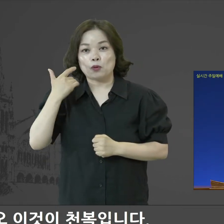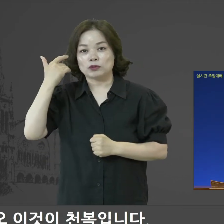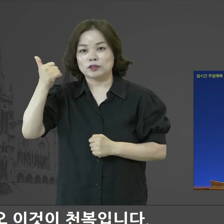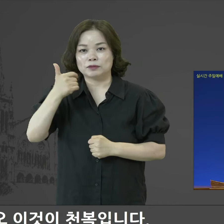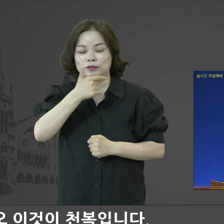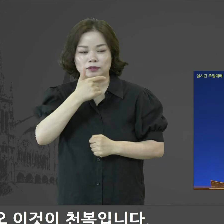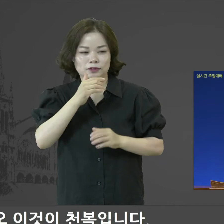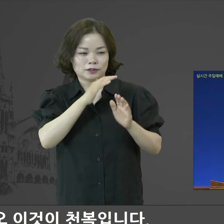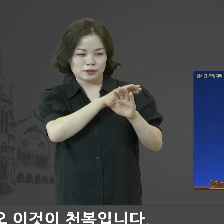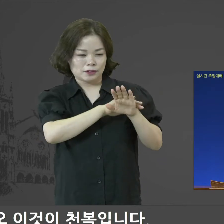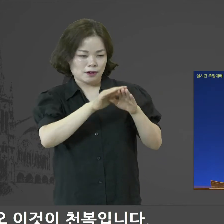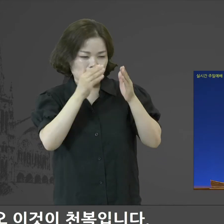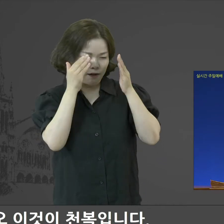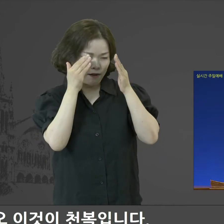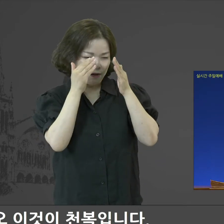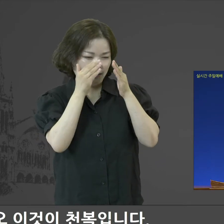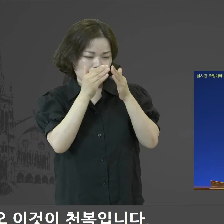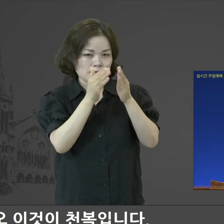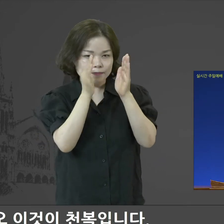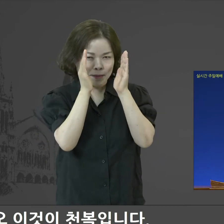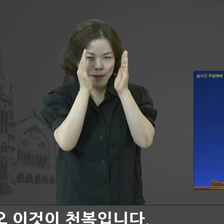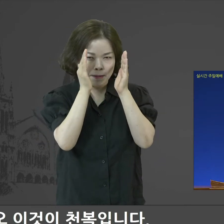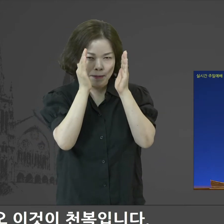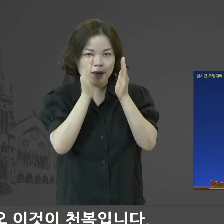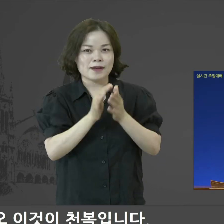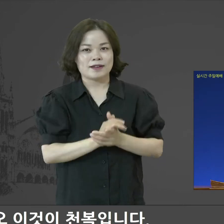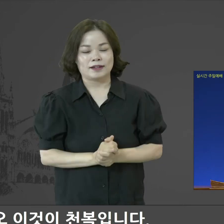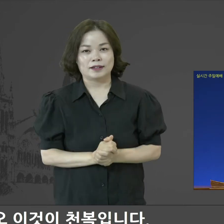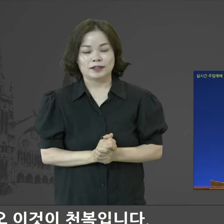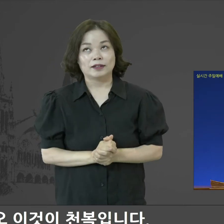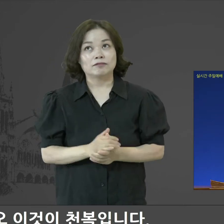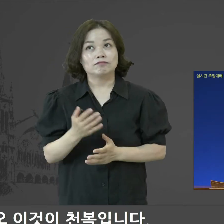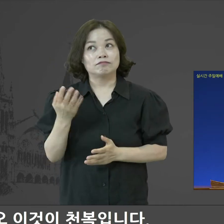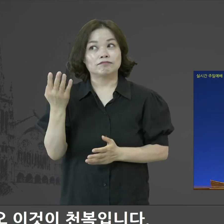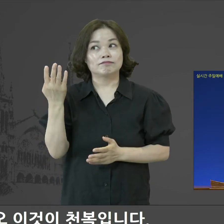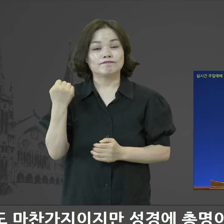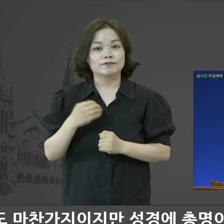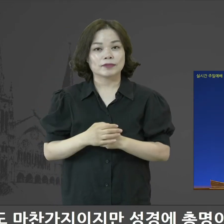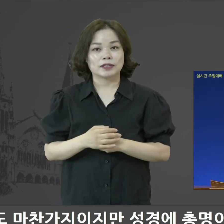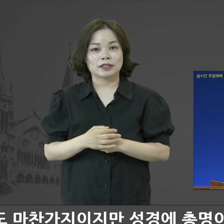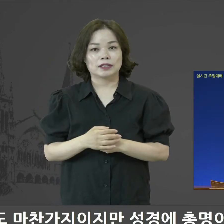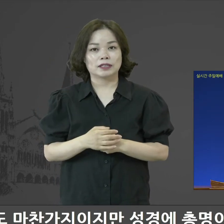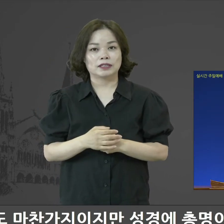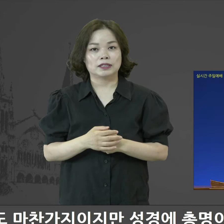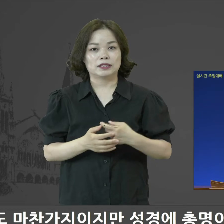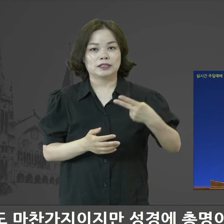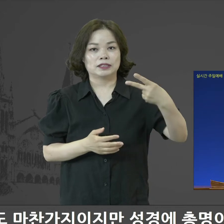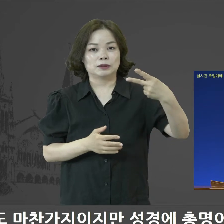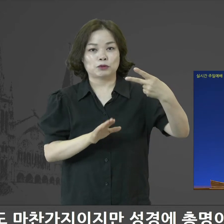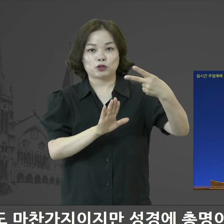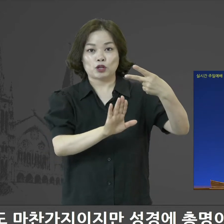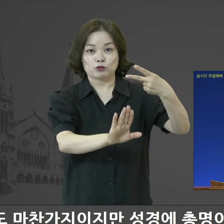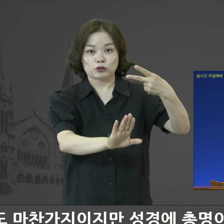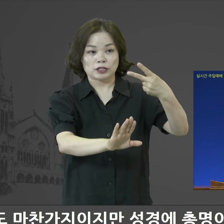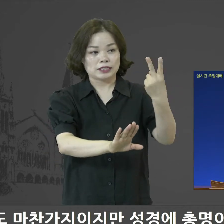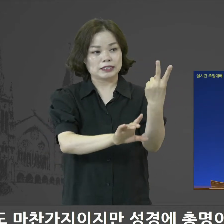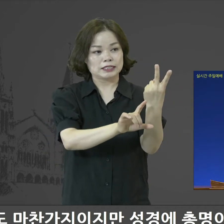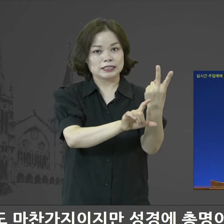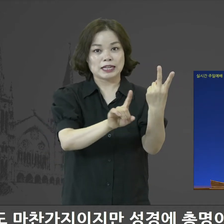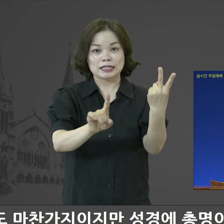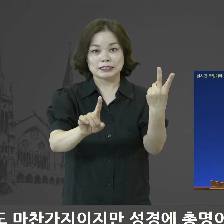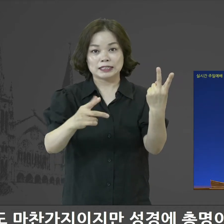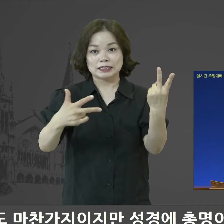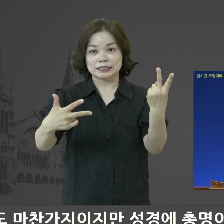매우 유심하게 공부를 합니다. 언젠가 디모데 후서 2장